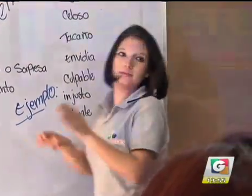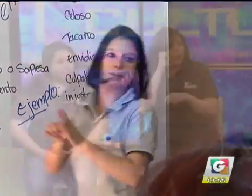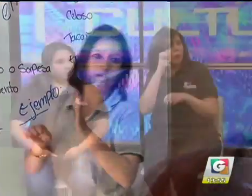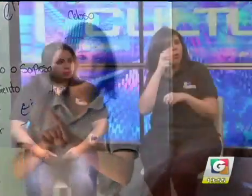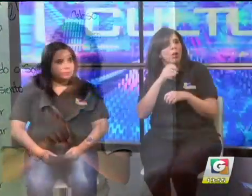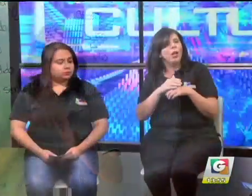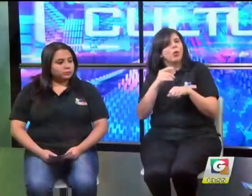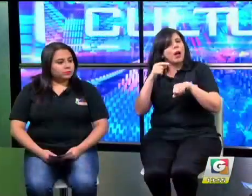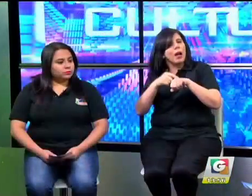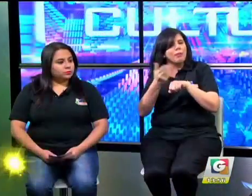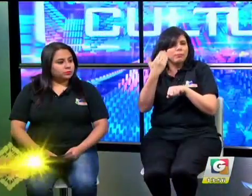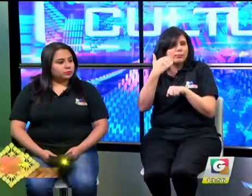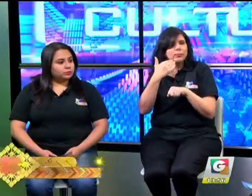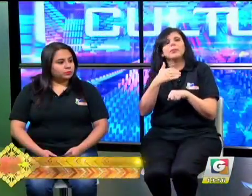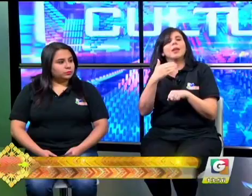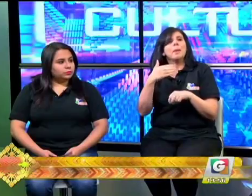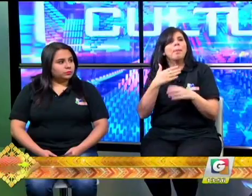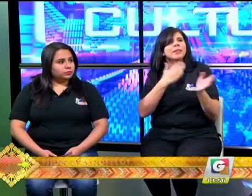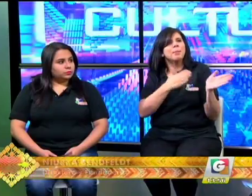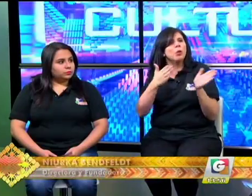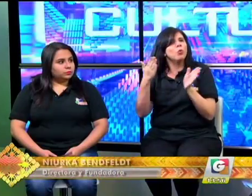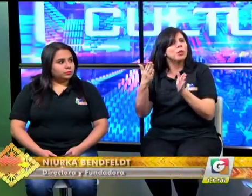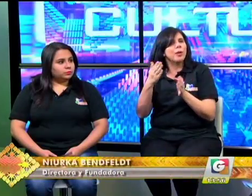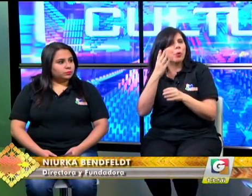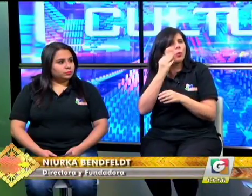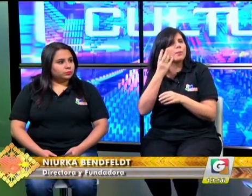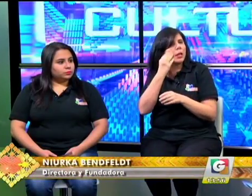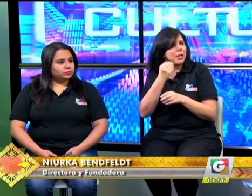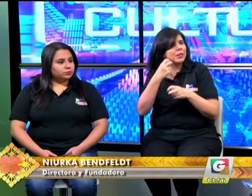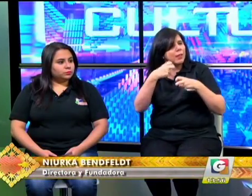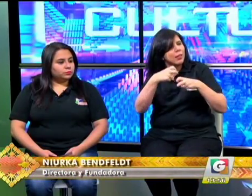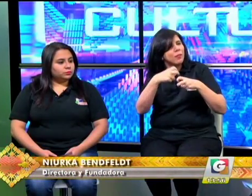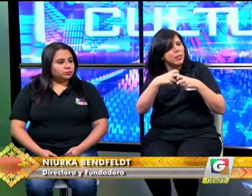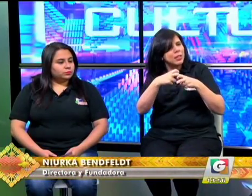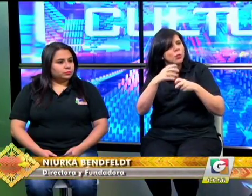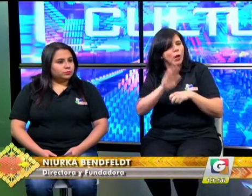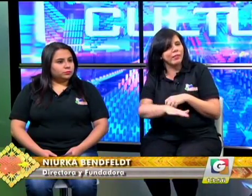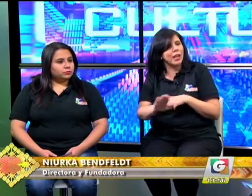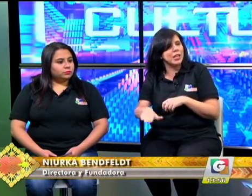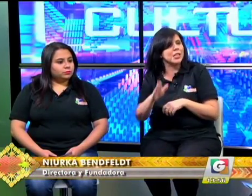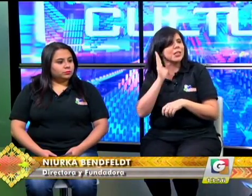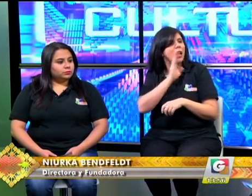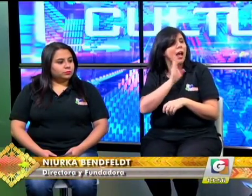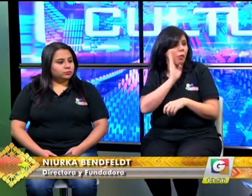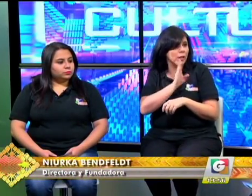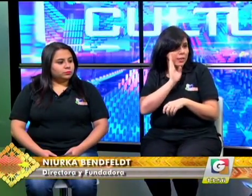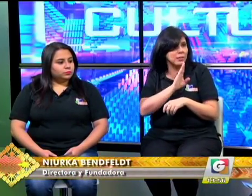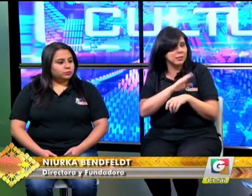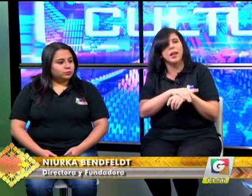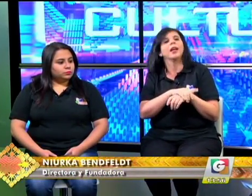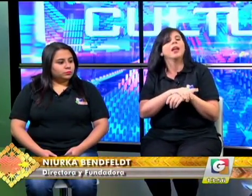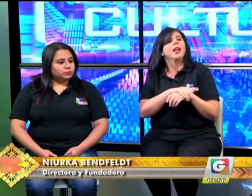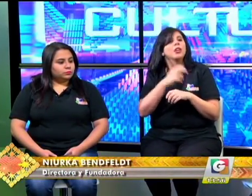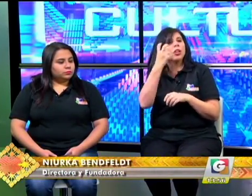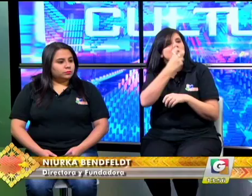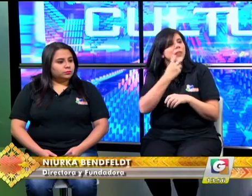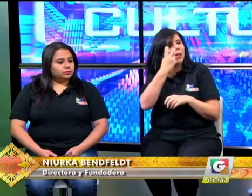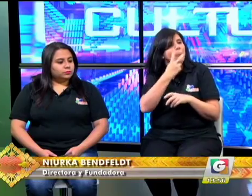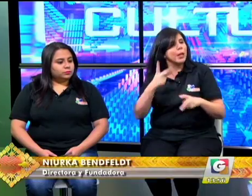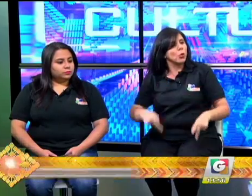auditivo, pasé por una experiencia bien difícil durante la niñez y la adolescencia. Yo recibí terapia toda